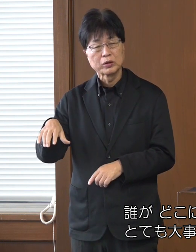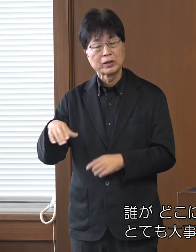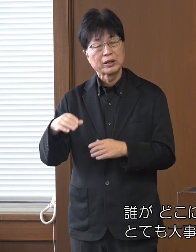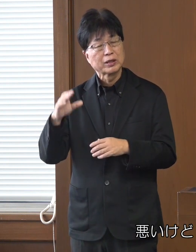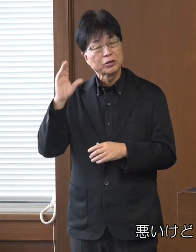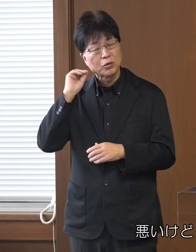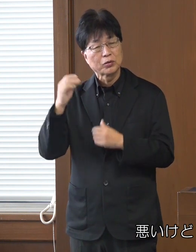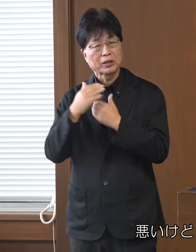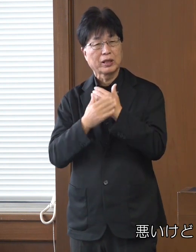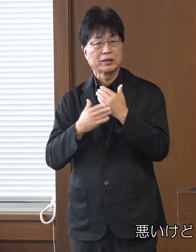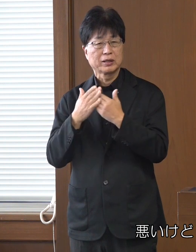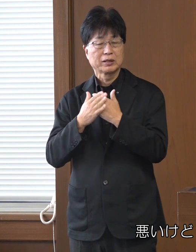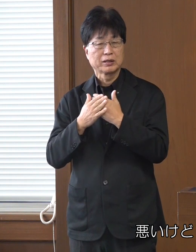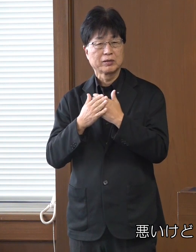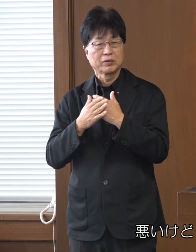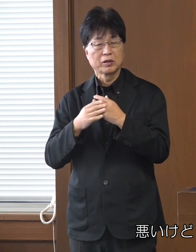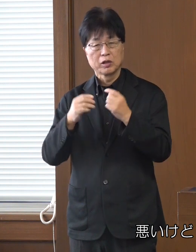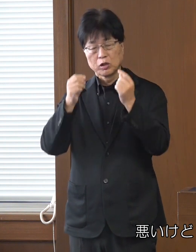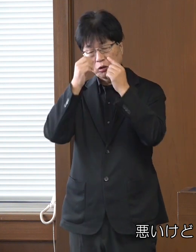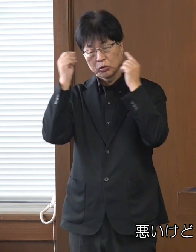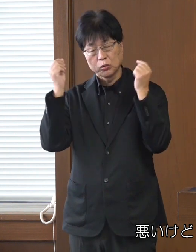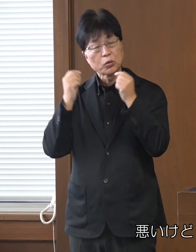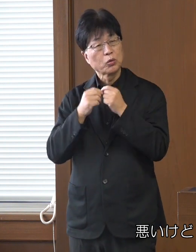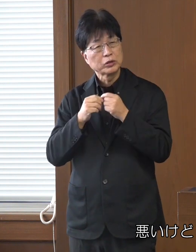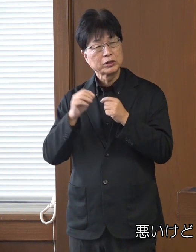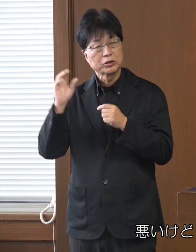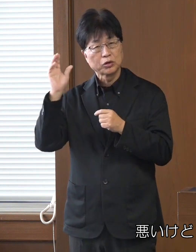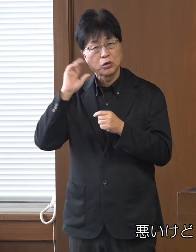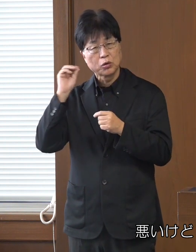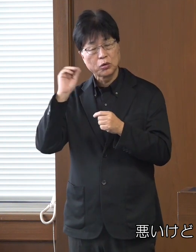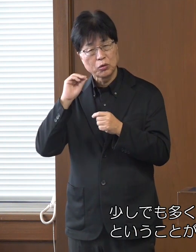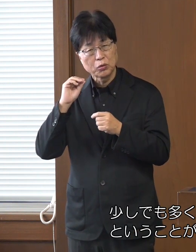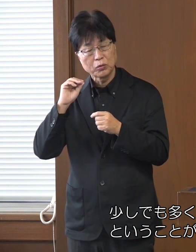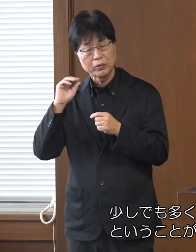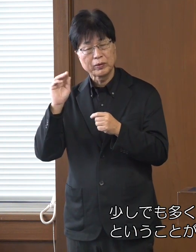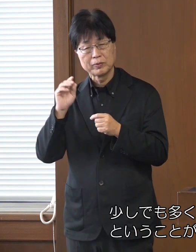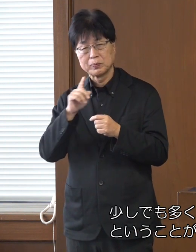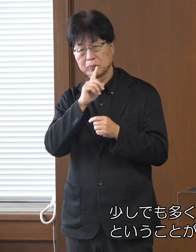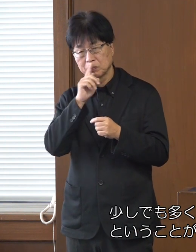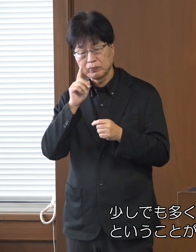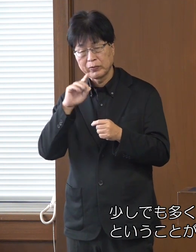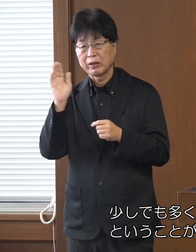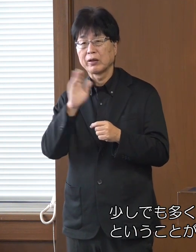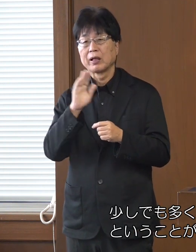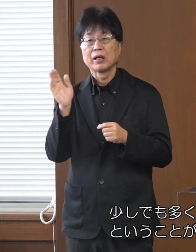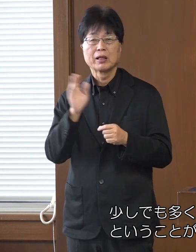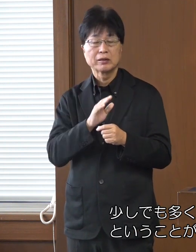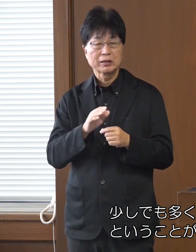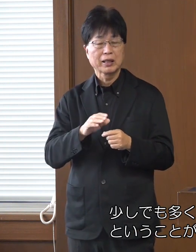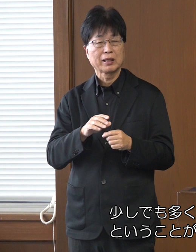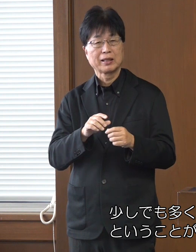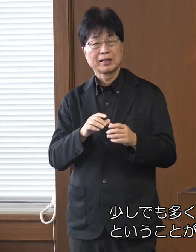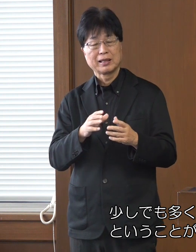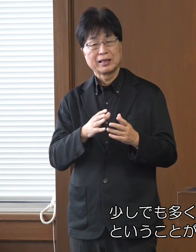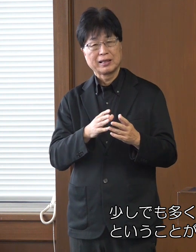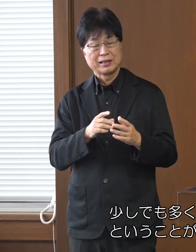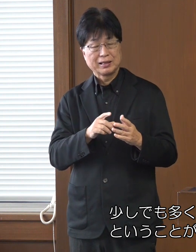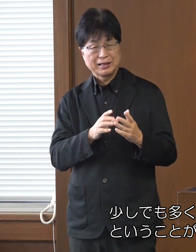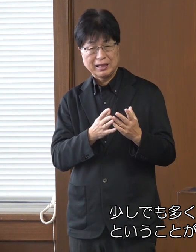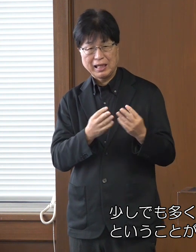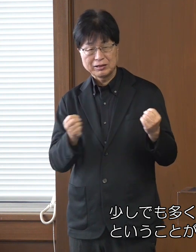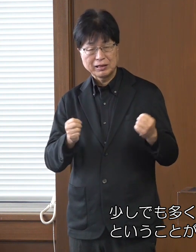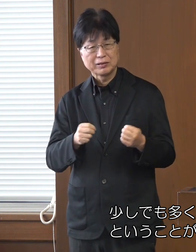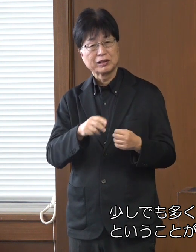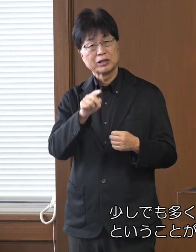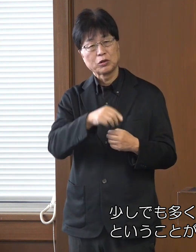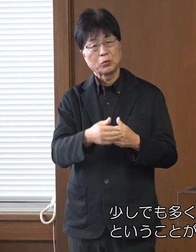、悪いけど個人情報よりもそこは少しでも多く助ける、一人でも多く助けるってい